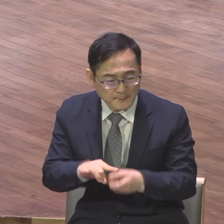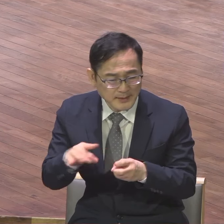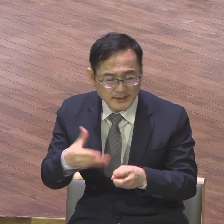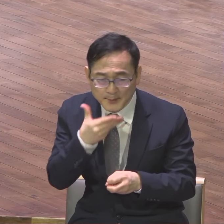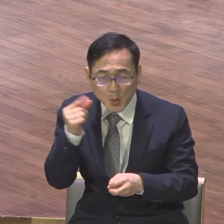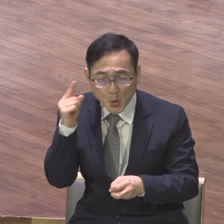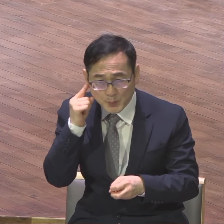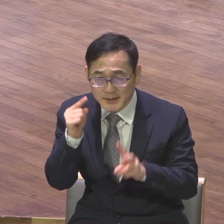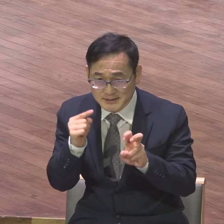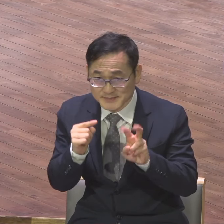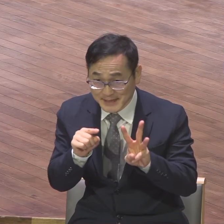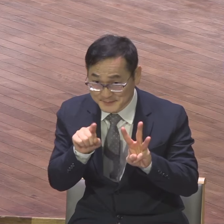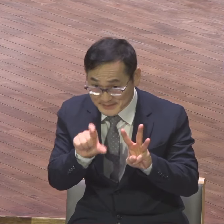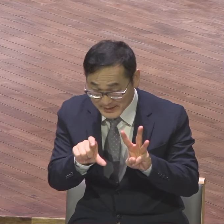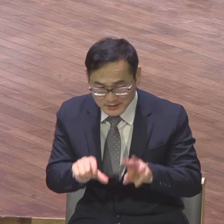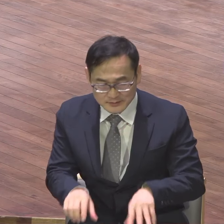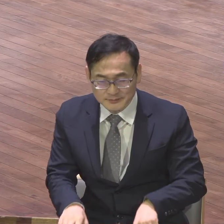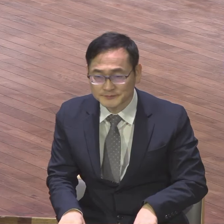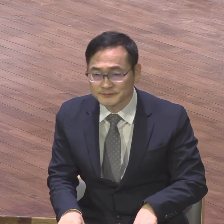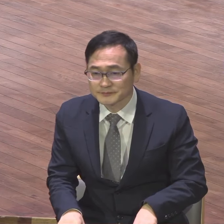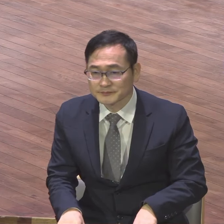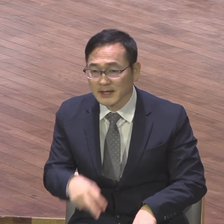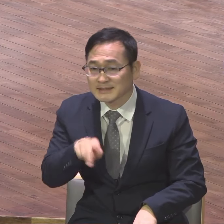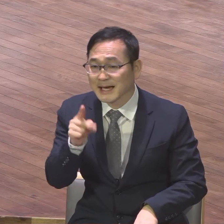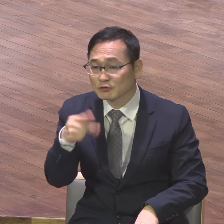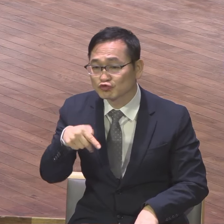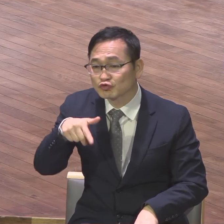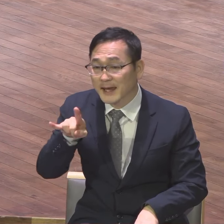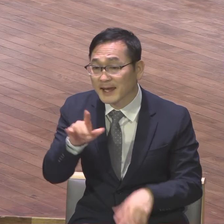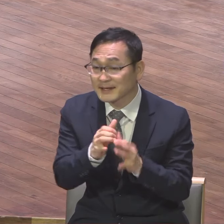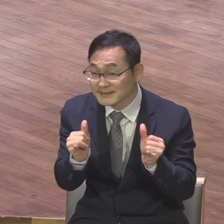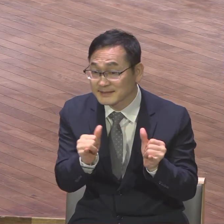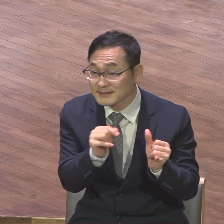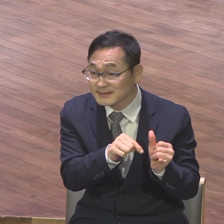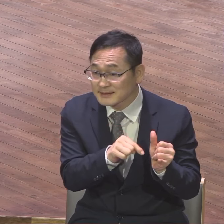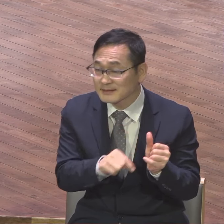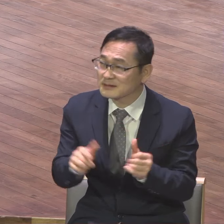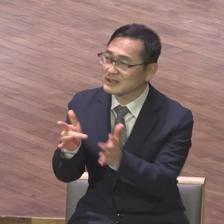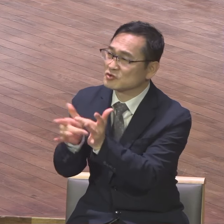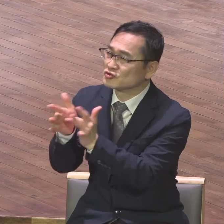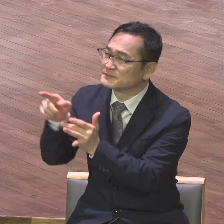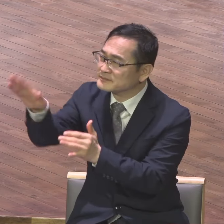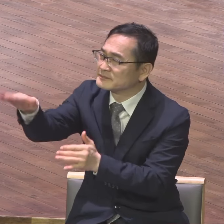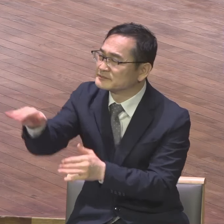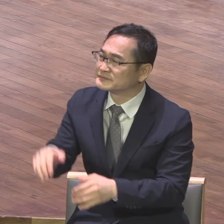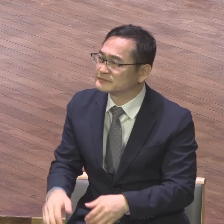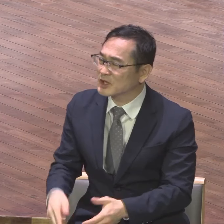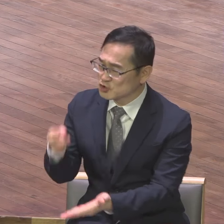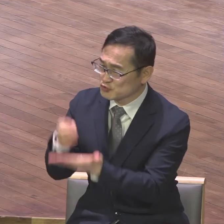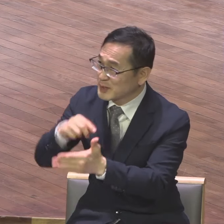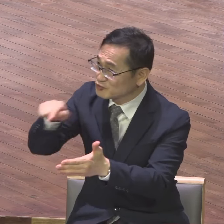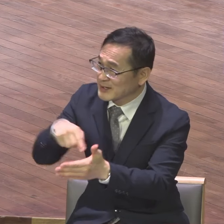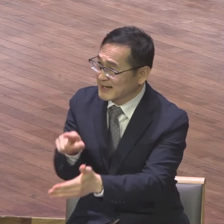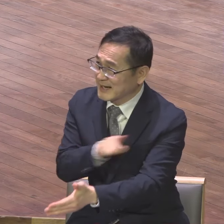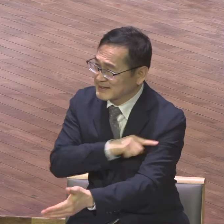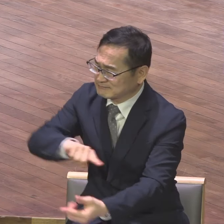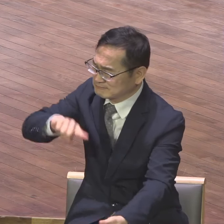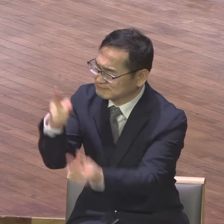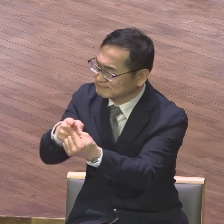오면 사도 개인이 예수님께 율법 중에서 가장 큰 계명이 무엇이냐고 질문을 할